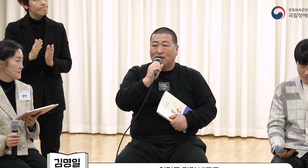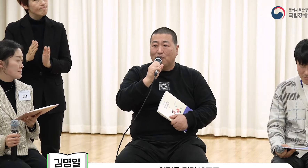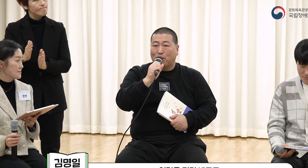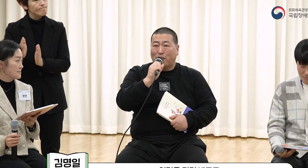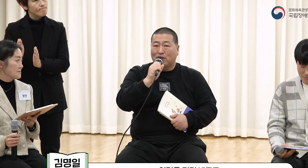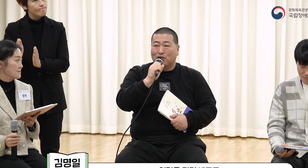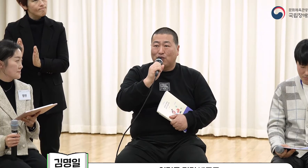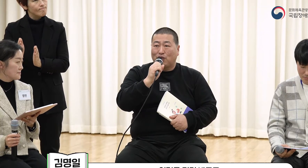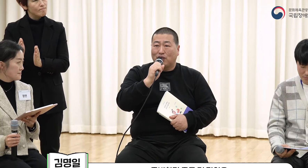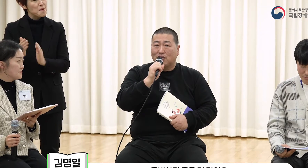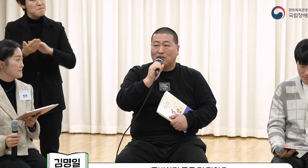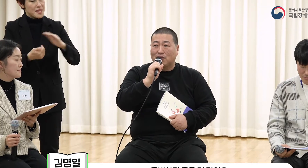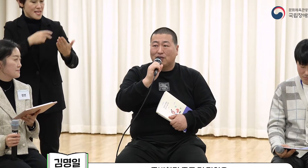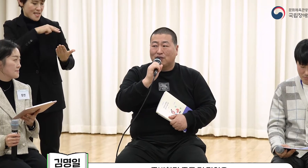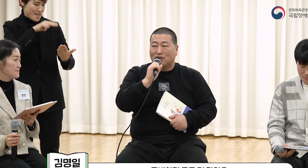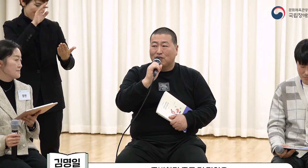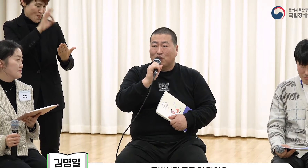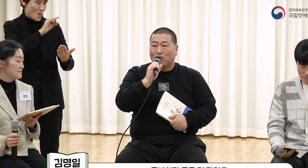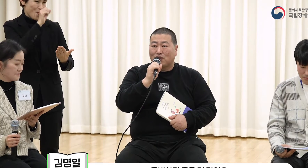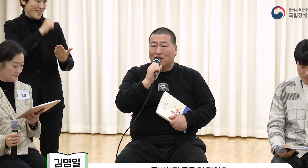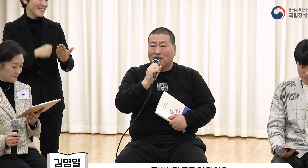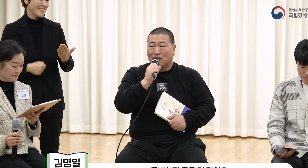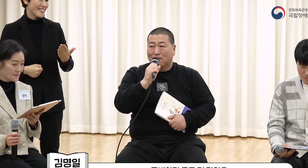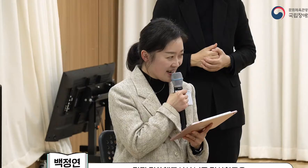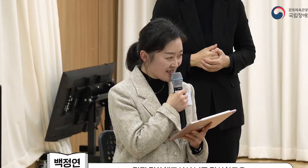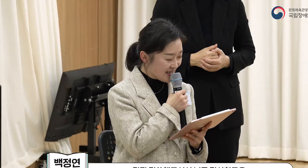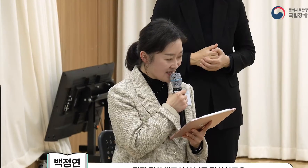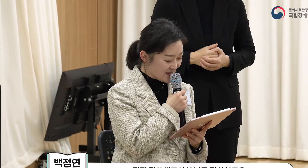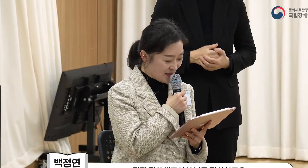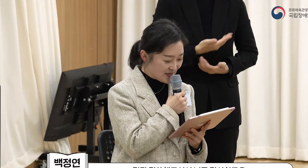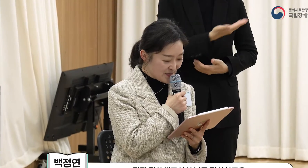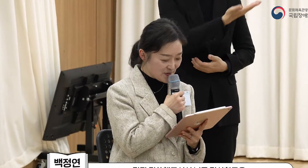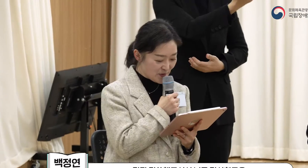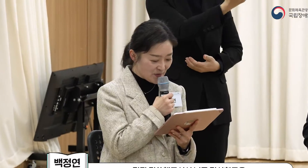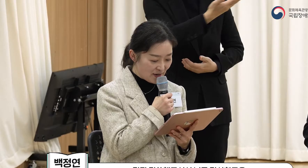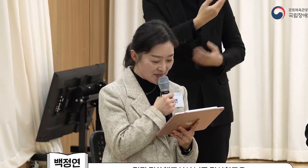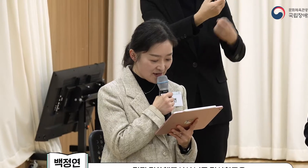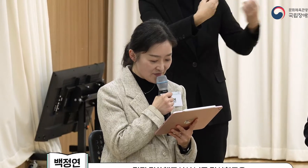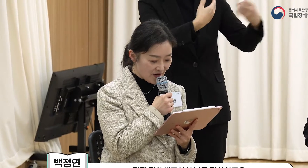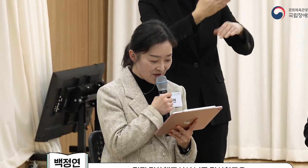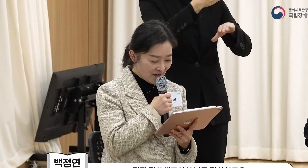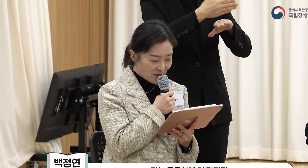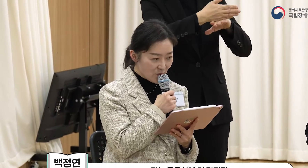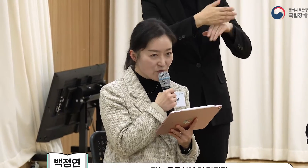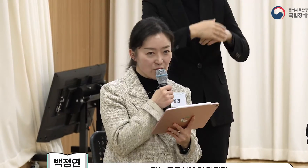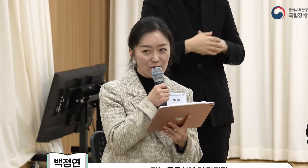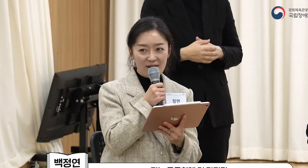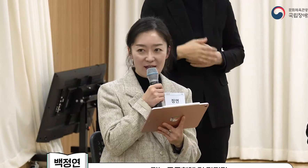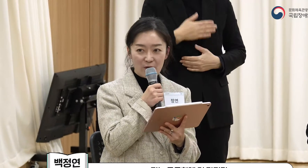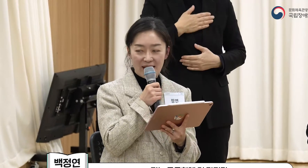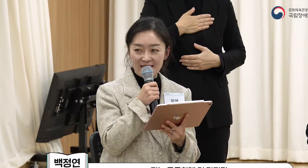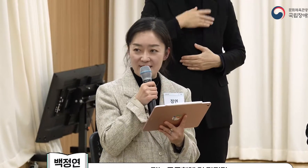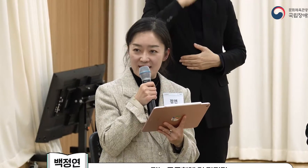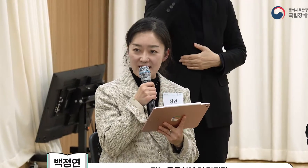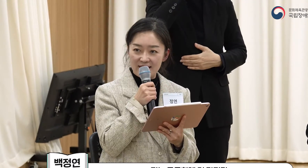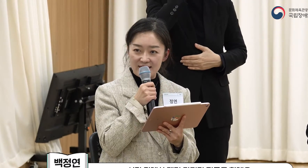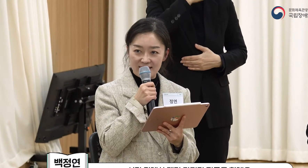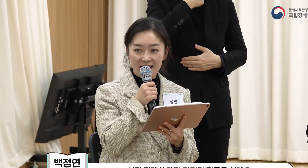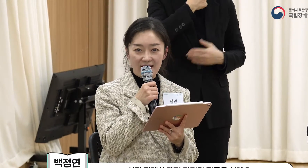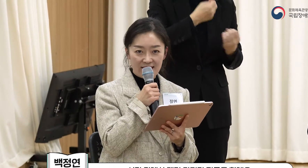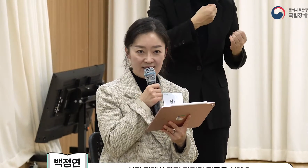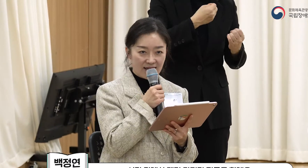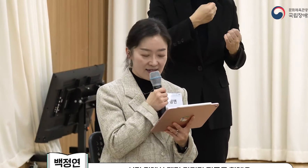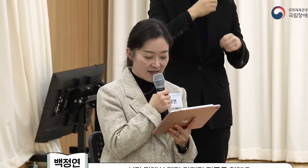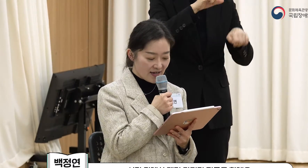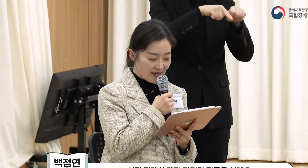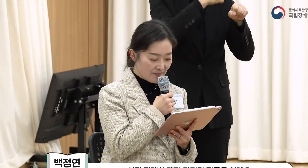미리 봐두고 했으면은 좋을 것 같아요. 각자 이제 말씀해 주셔서 너무 감사하고요. 저는 궁금한 게 더 많지만 이제